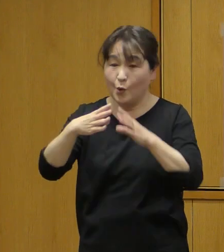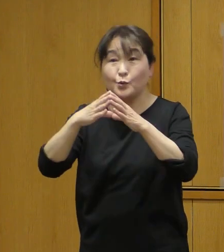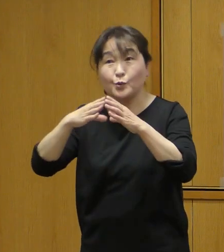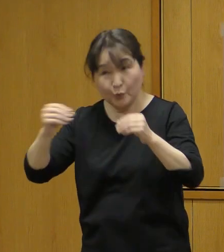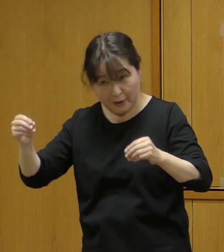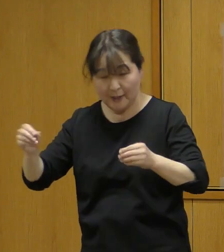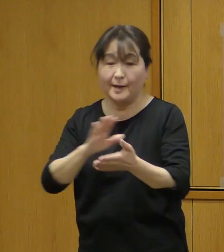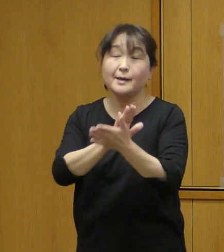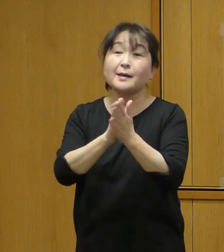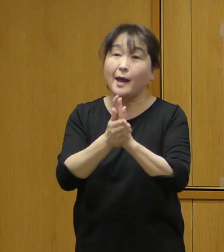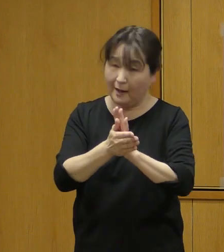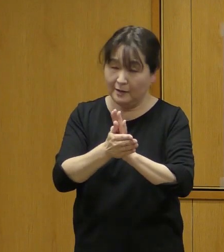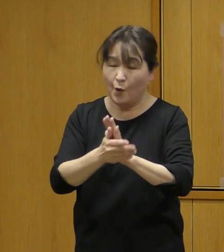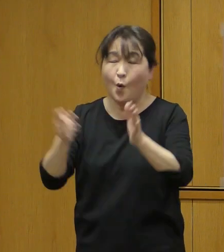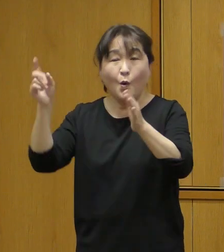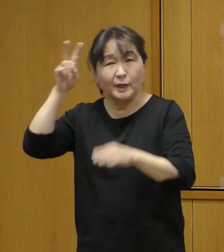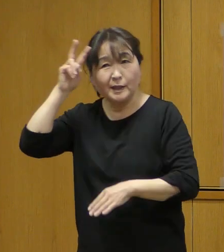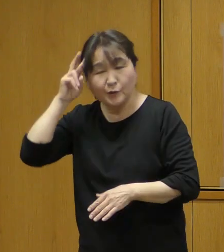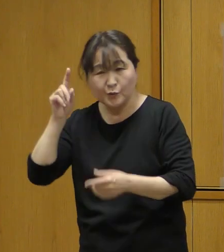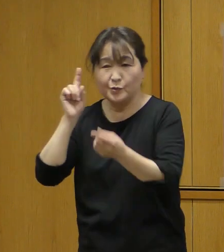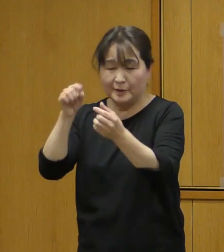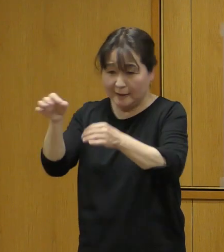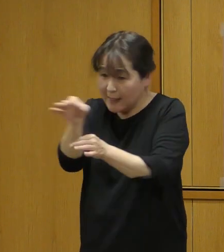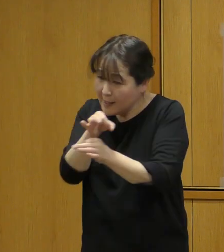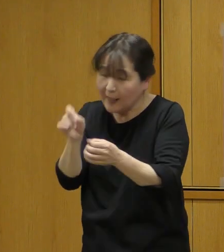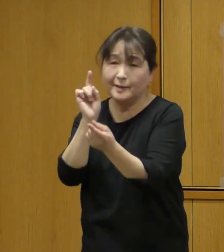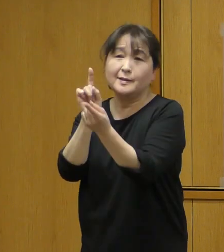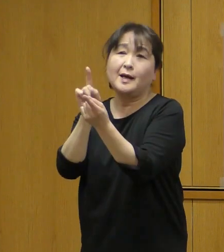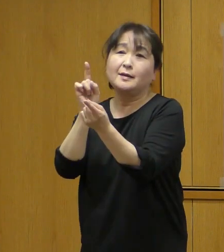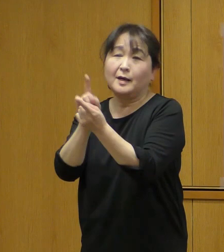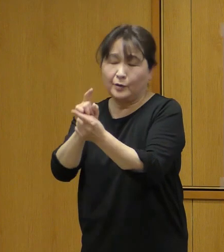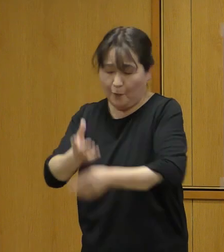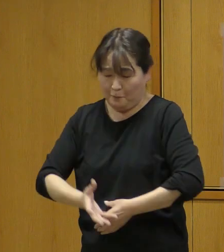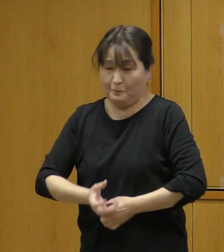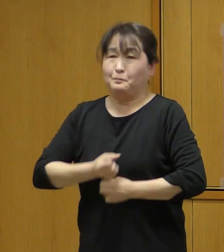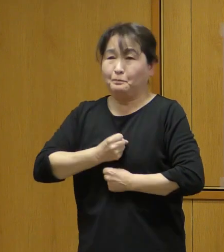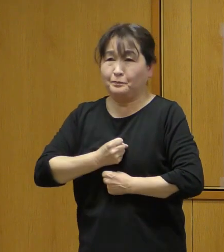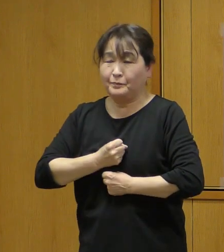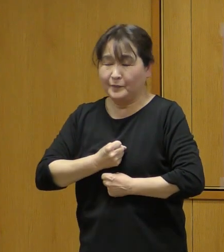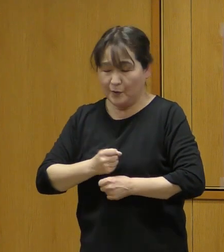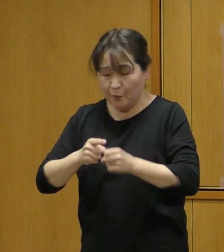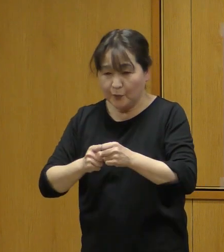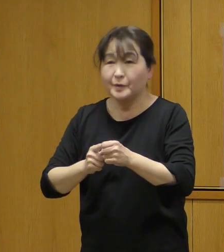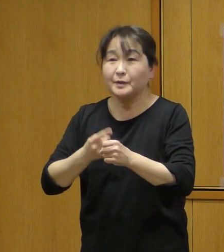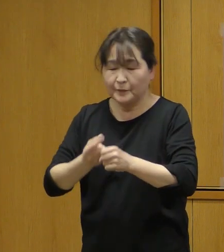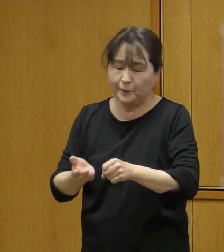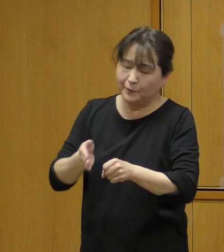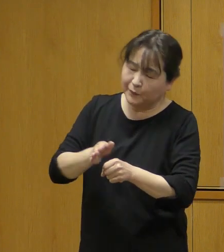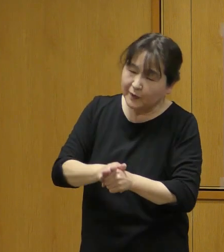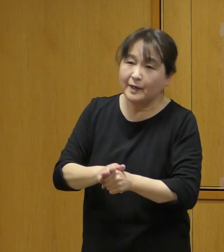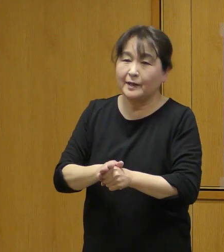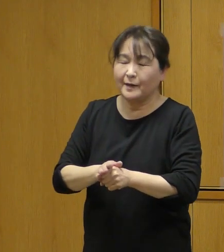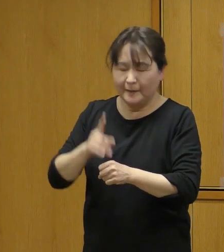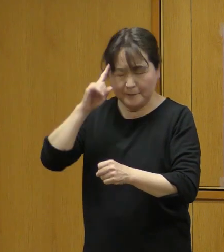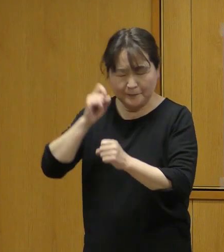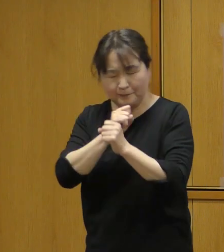や県の緊急経済対策の内容を踏まえ、見据えながら市独自